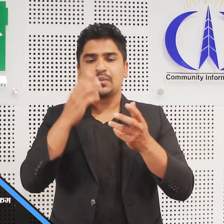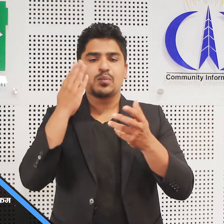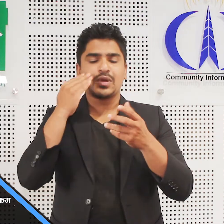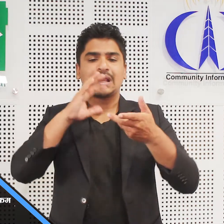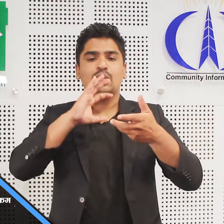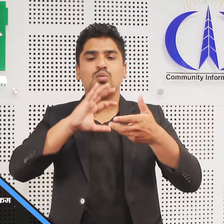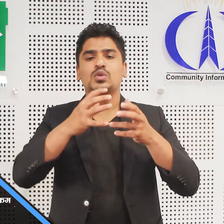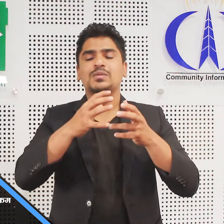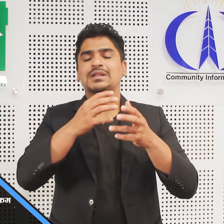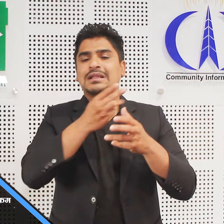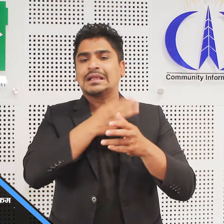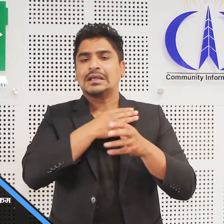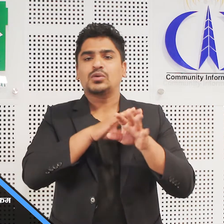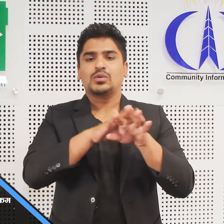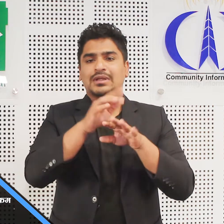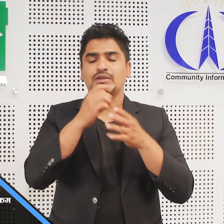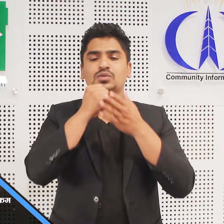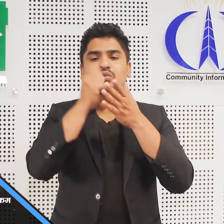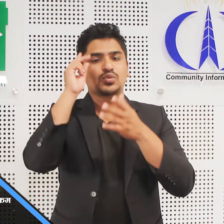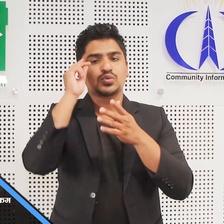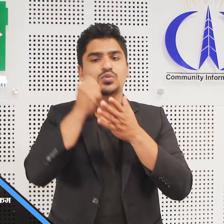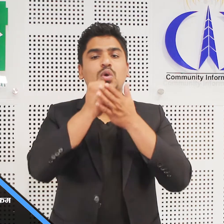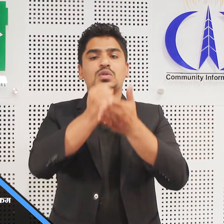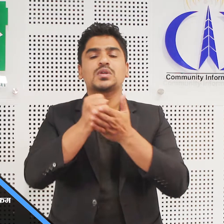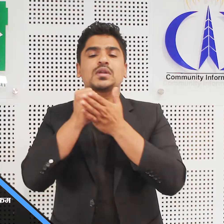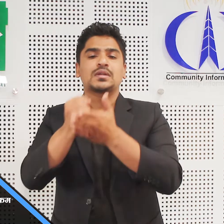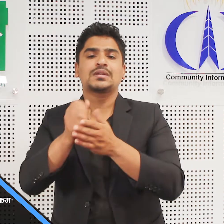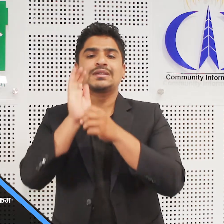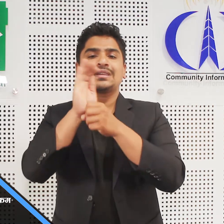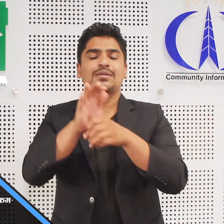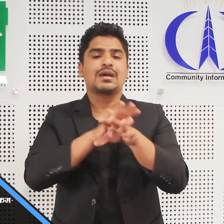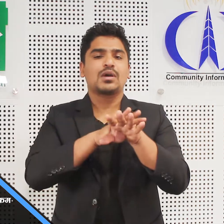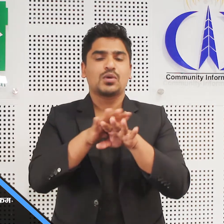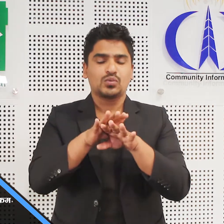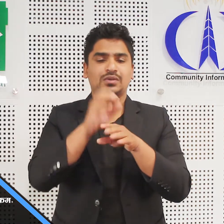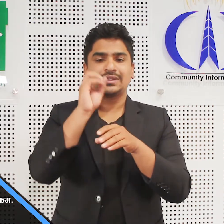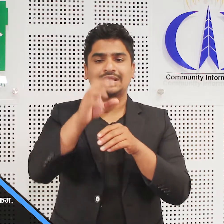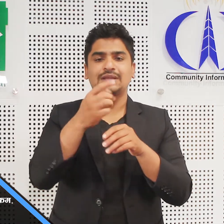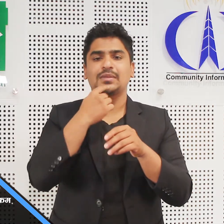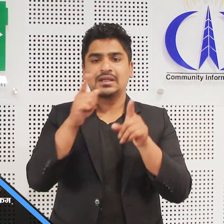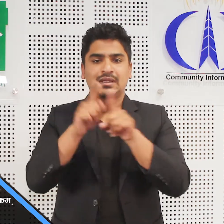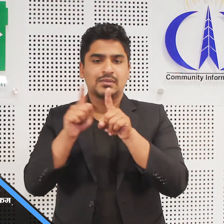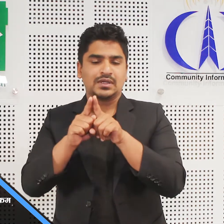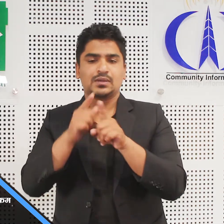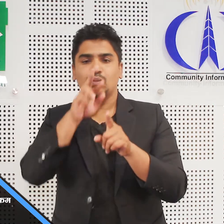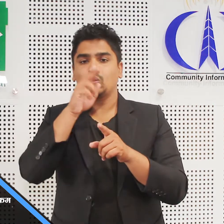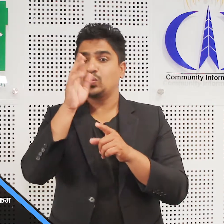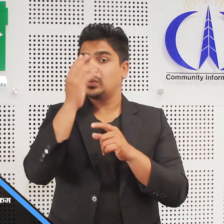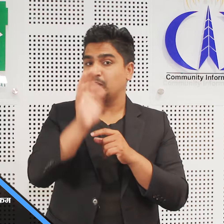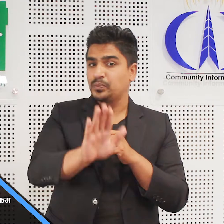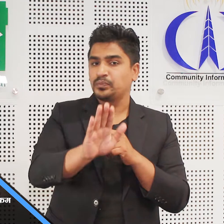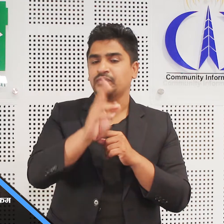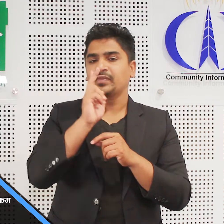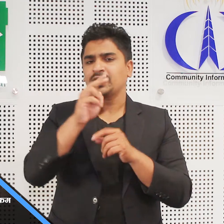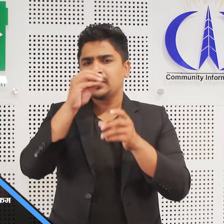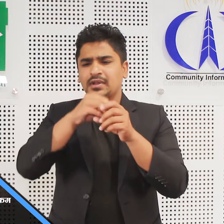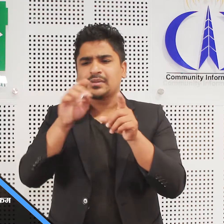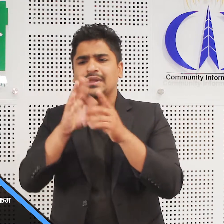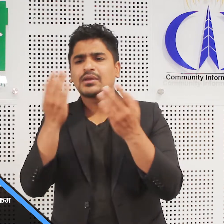हाम्रो अर्थमन्त्रीज्यूले चाहिँ भाषणमा अब सहजीकरणको लागि महिला उद्यमशीलताको ऊ गर्ने सहजीकरण